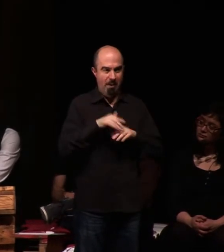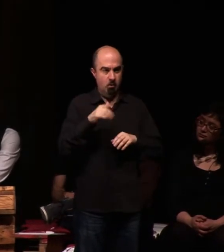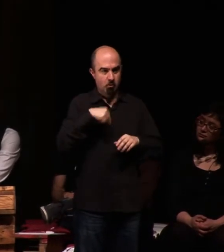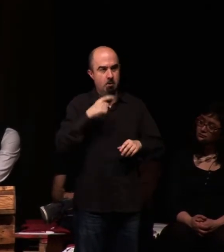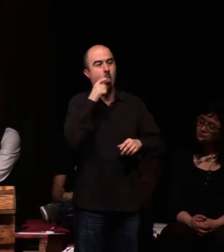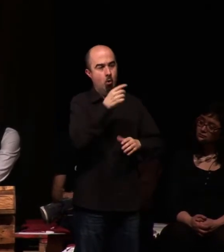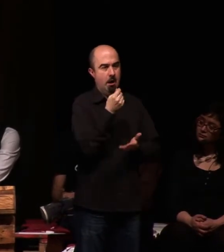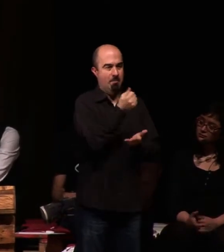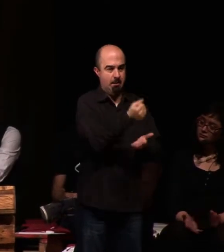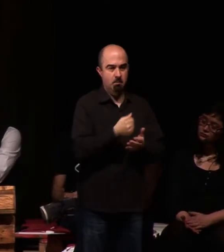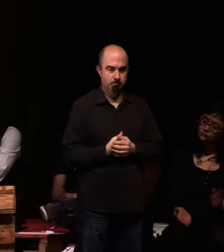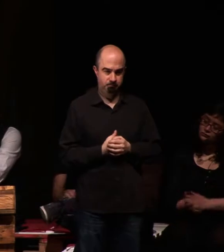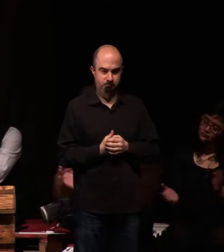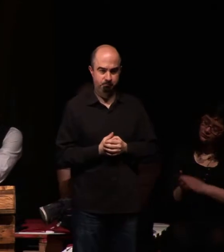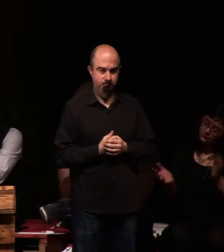anticapitalistes. I finalment,